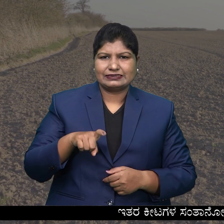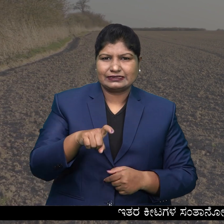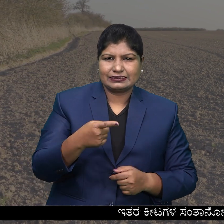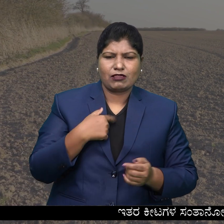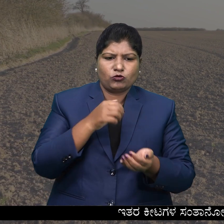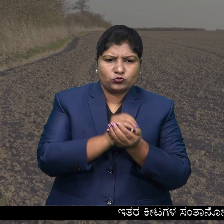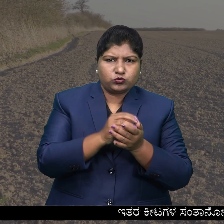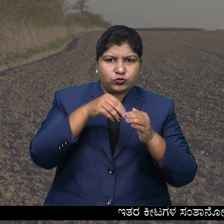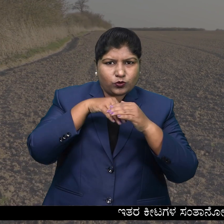ಬದಲಾಗುತ್ತಿವೆ.